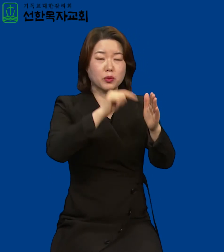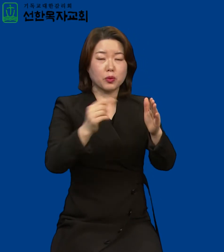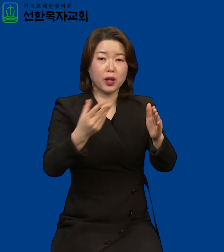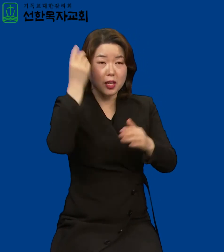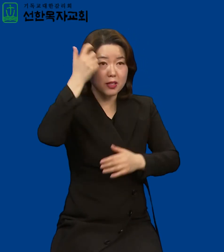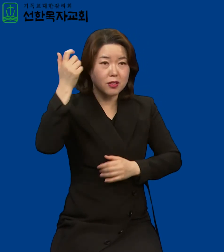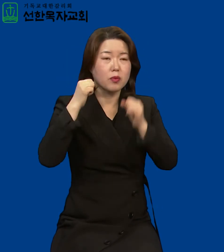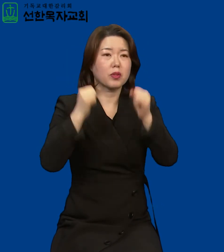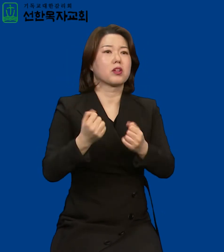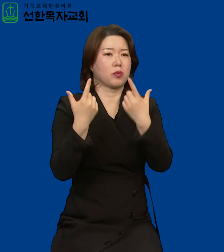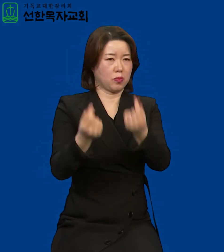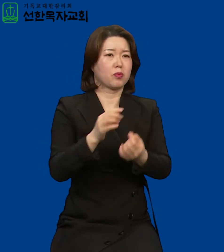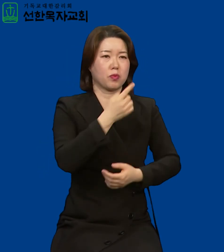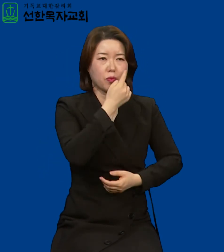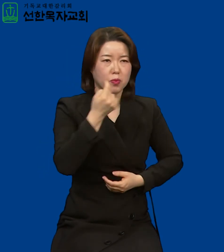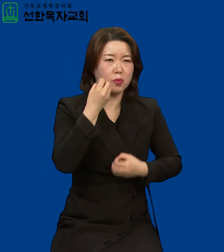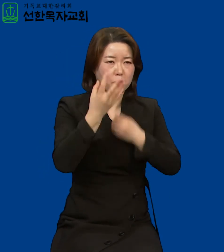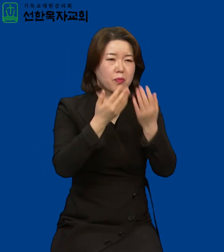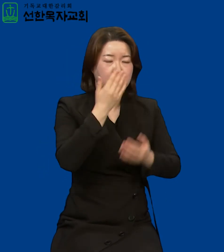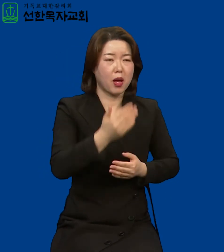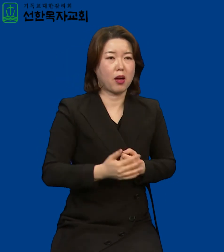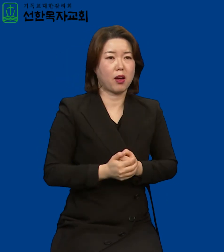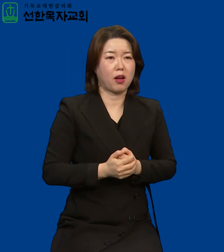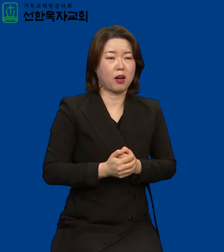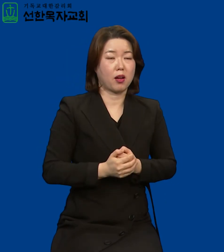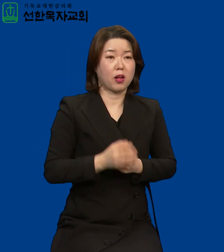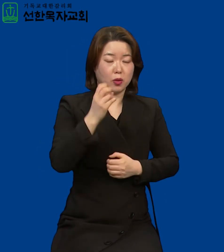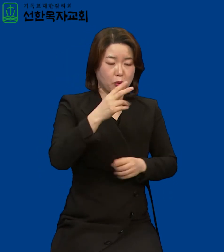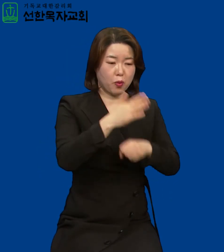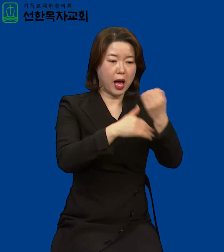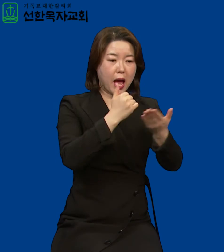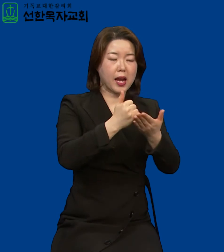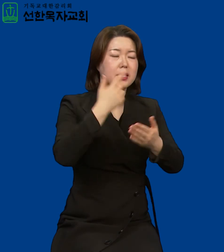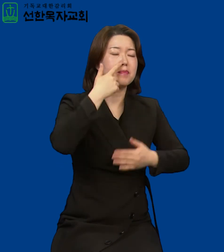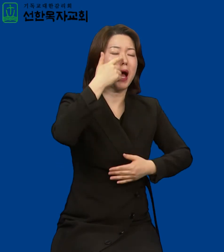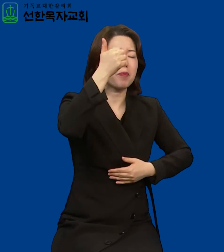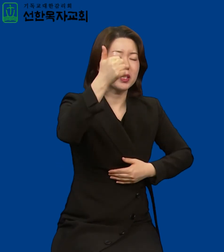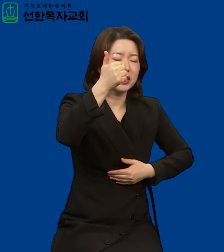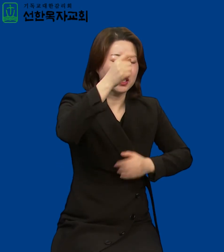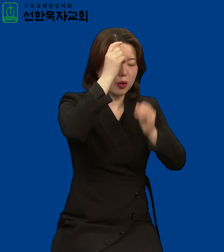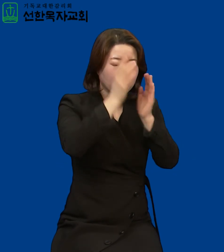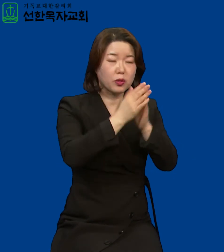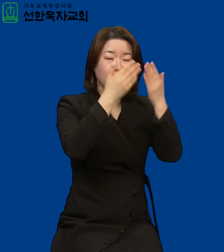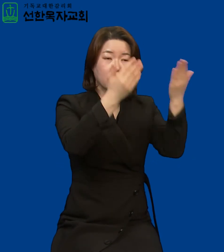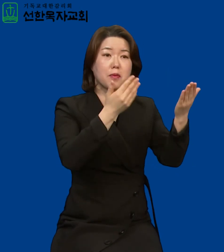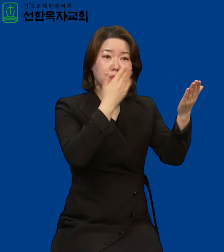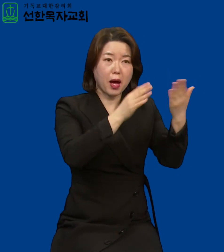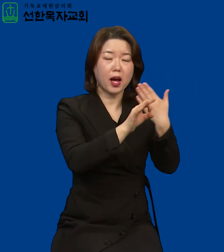하나님 아버지 이렇게 부르면서 기도가 된다면 성령의 역사예요.